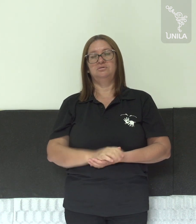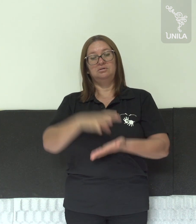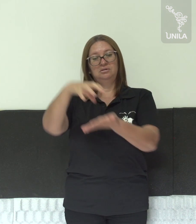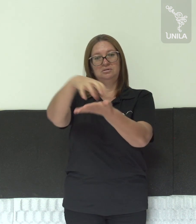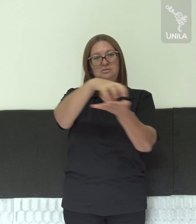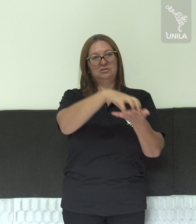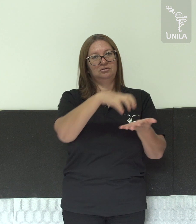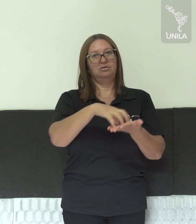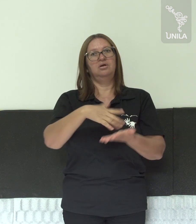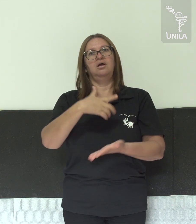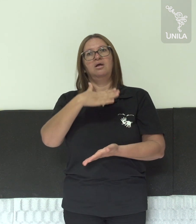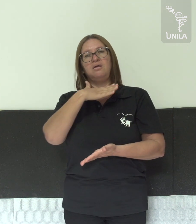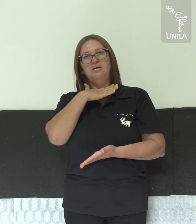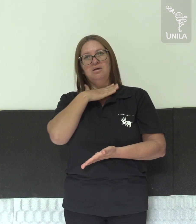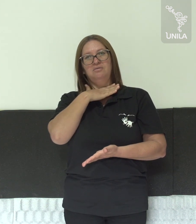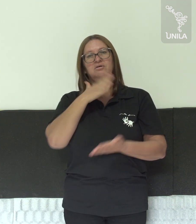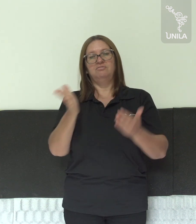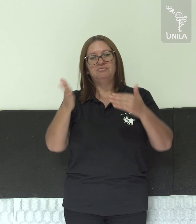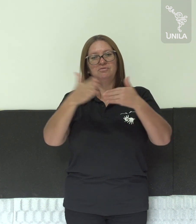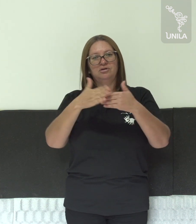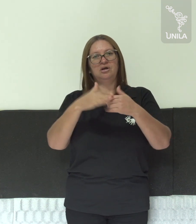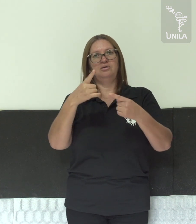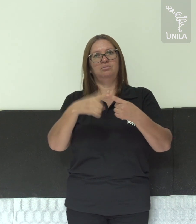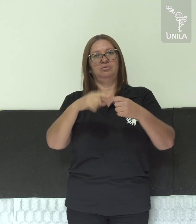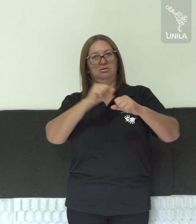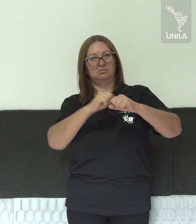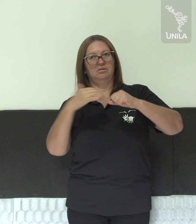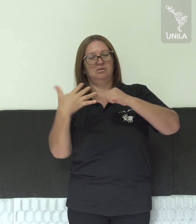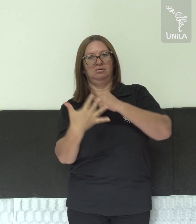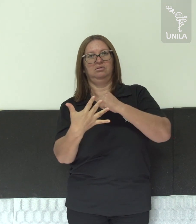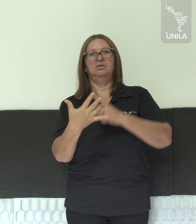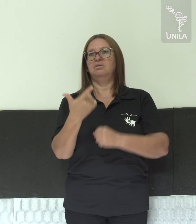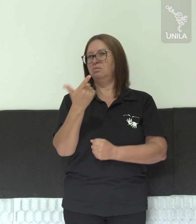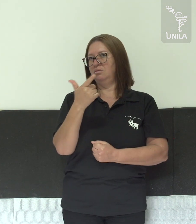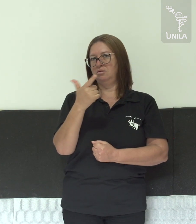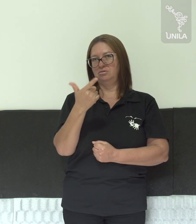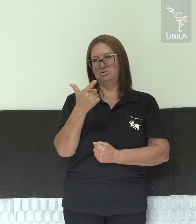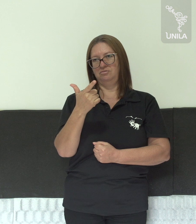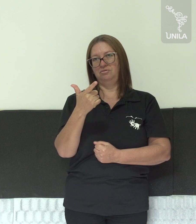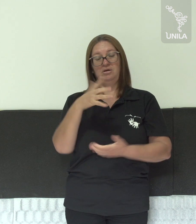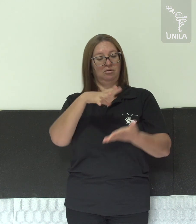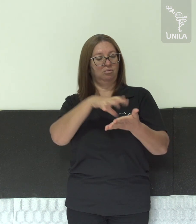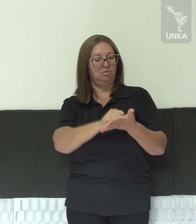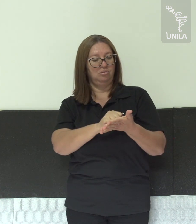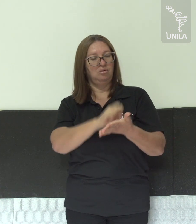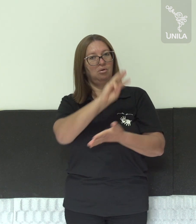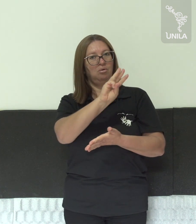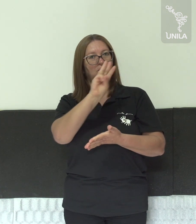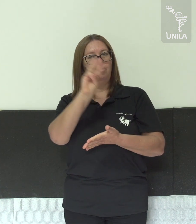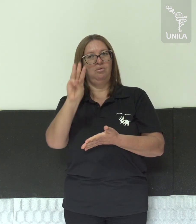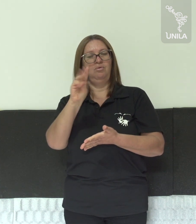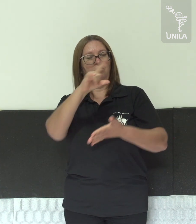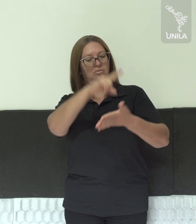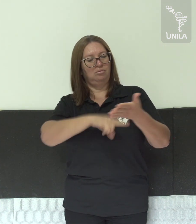instituições em greve, fechadas por conta da pandemia, não possuírem no ato do cadastro online